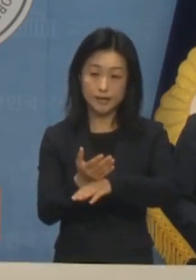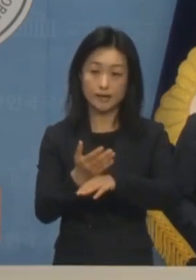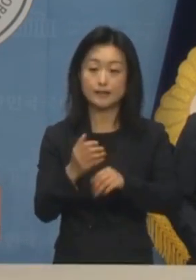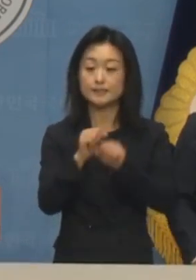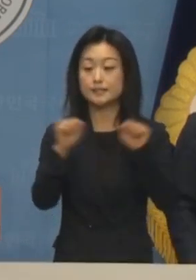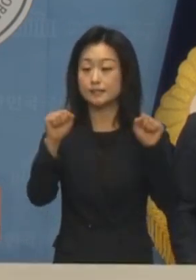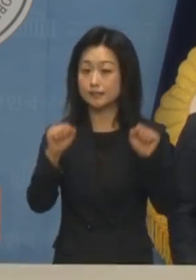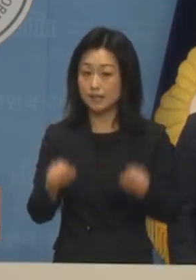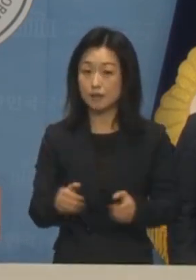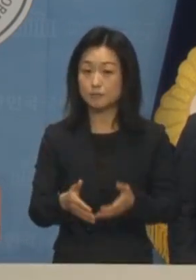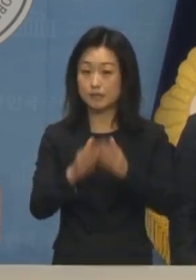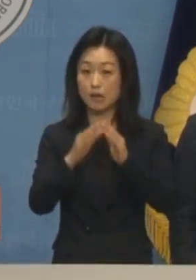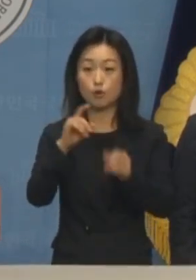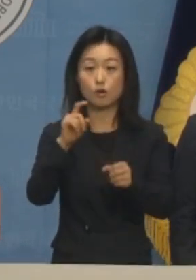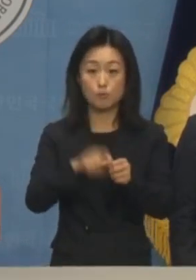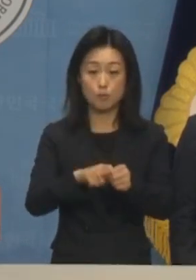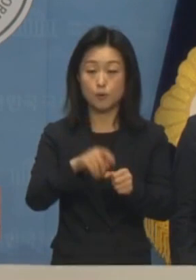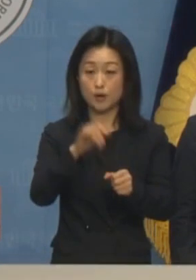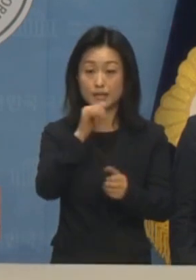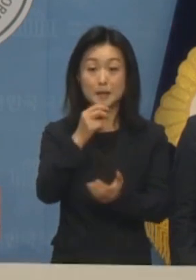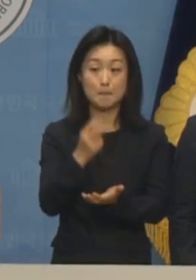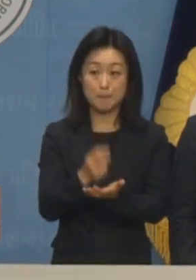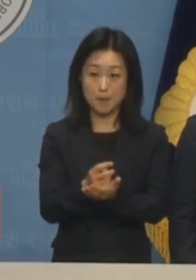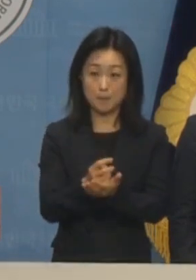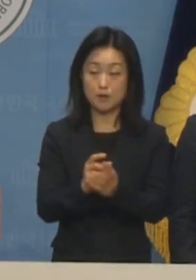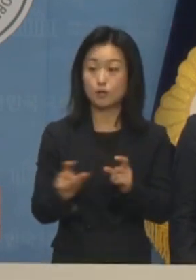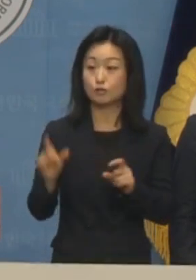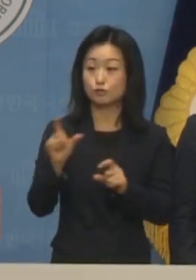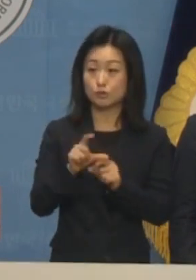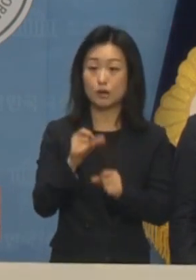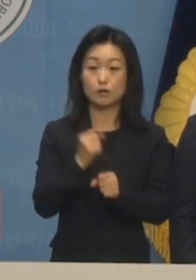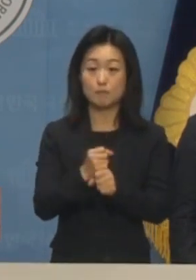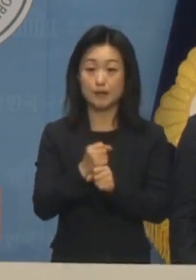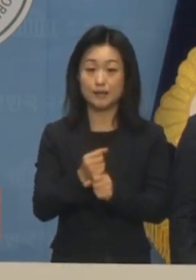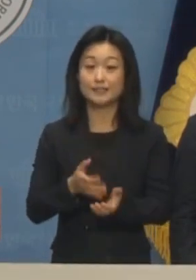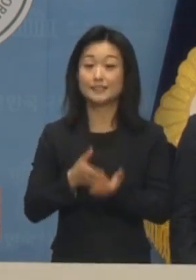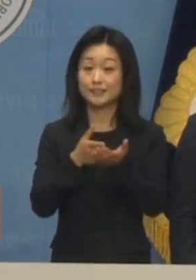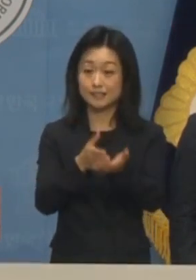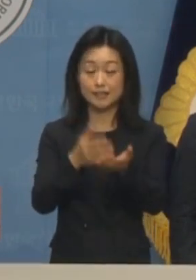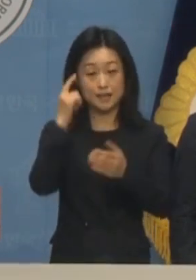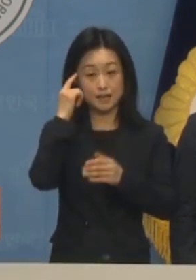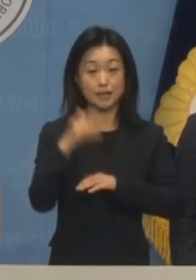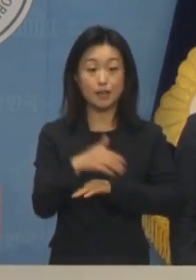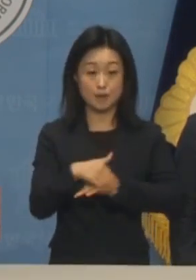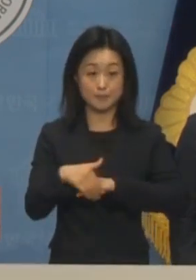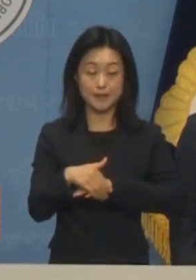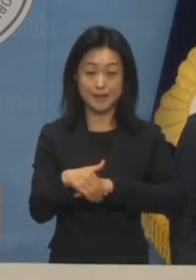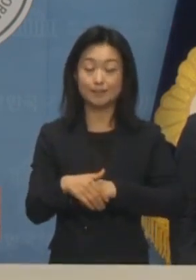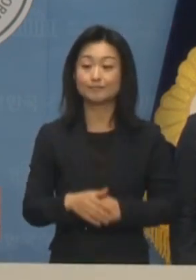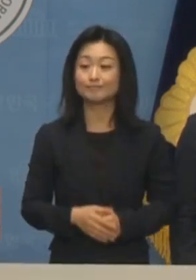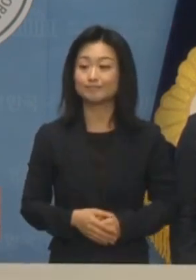등을 목표로 한 법안을 이어서 시리즈로 발의할